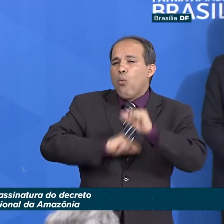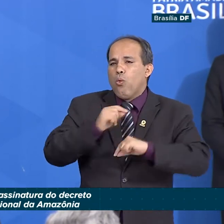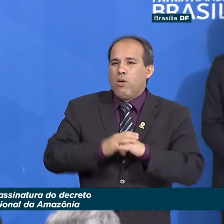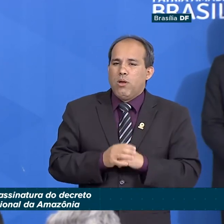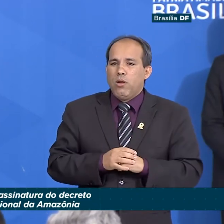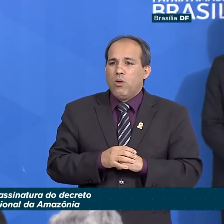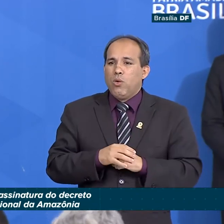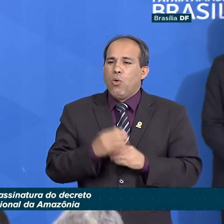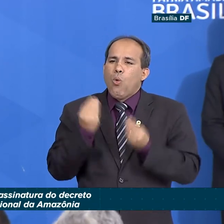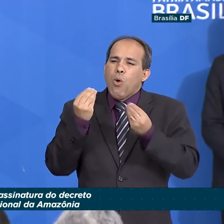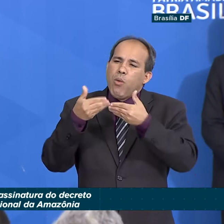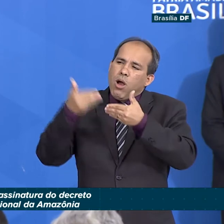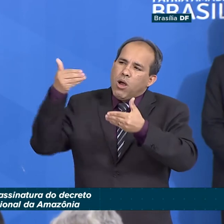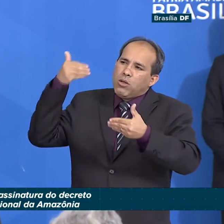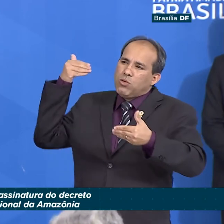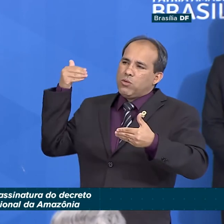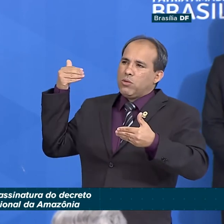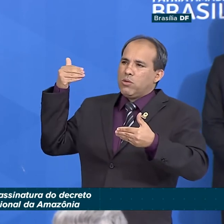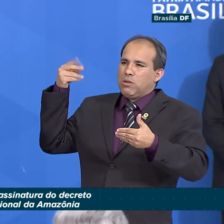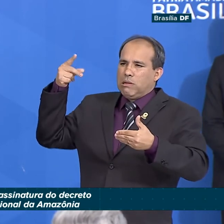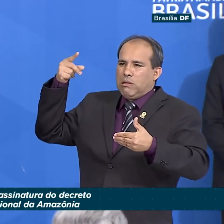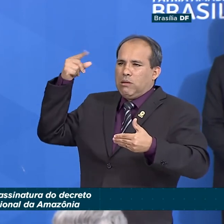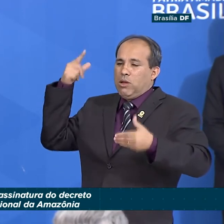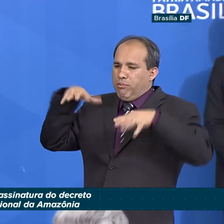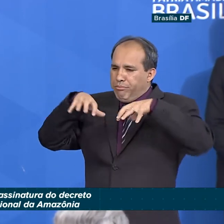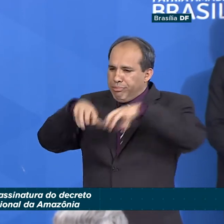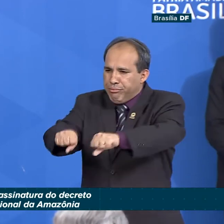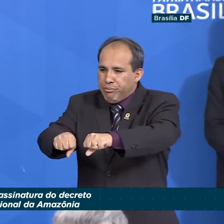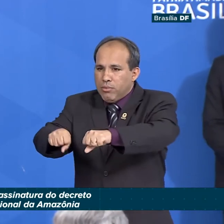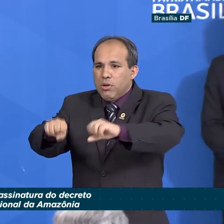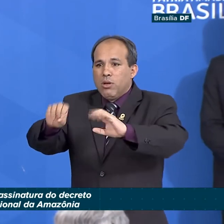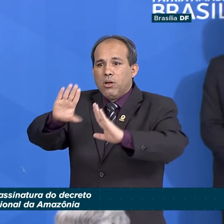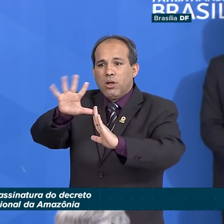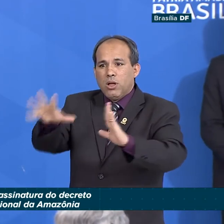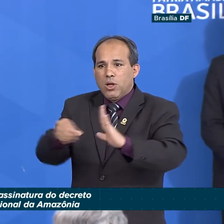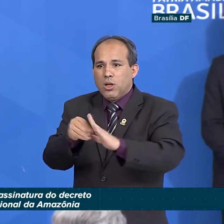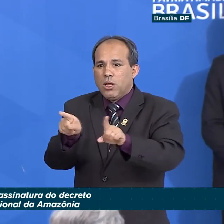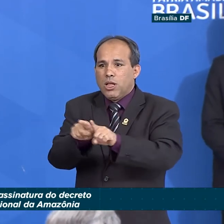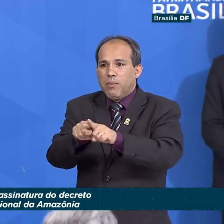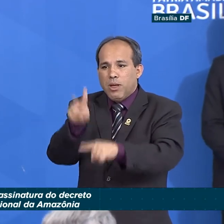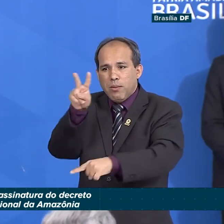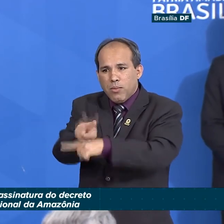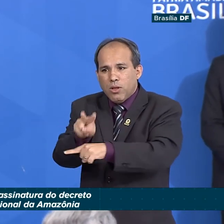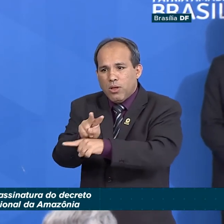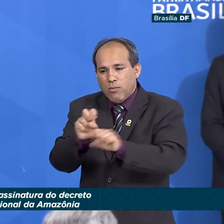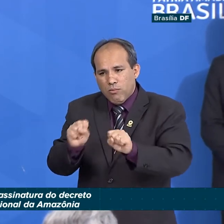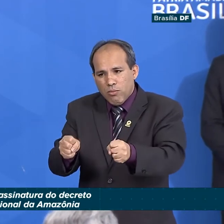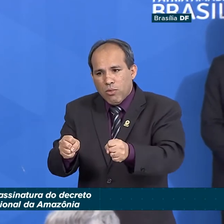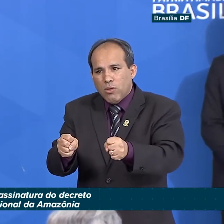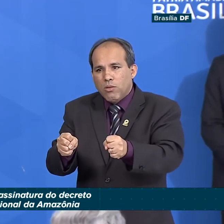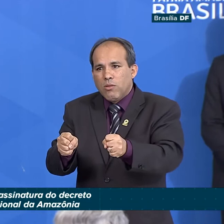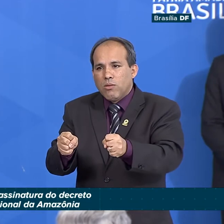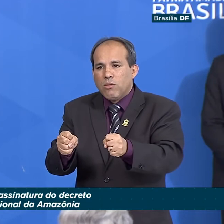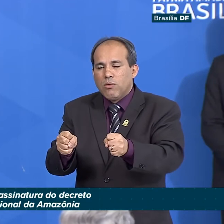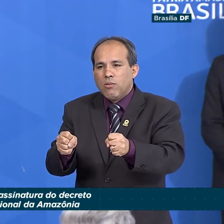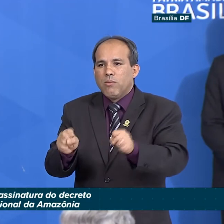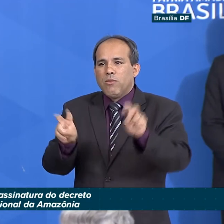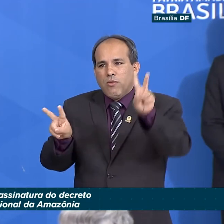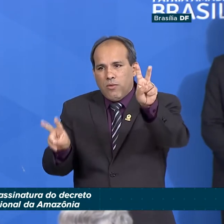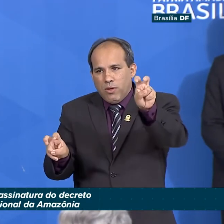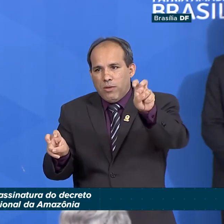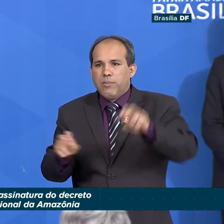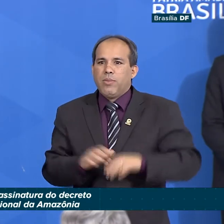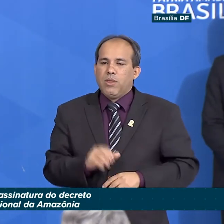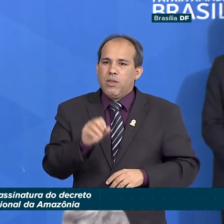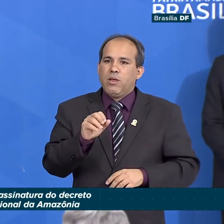a de nossos antepassados de conquistá-la e defendê-la. Fecha aspas. A